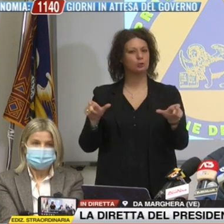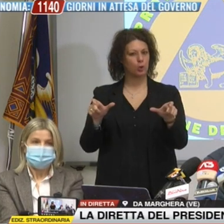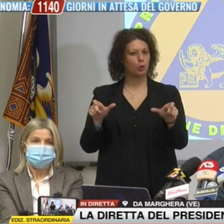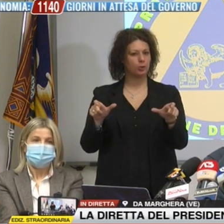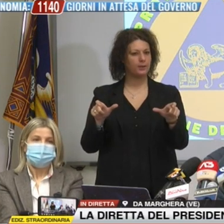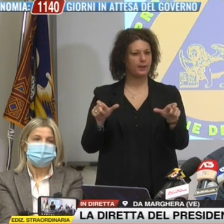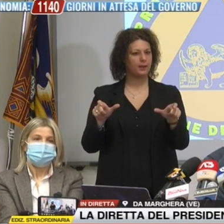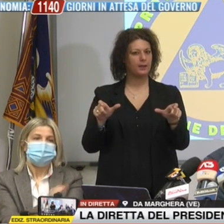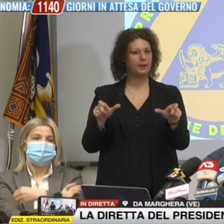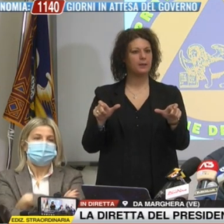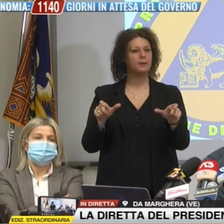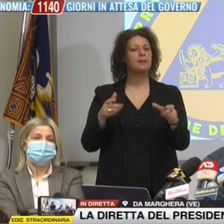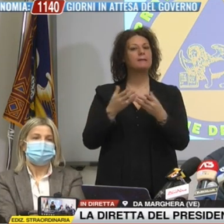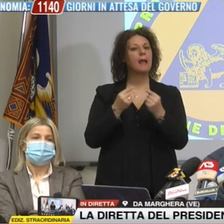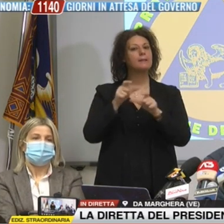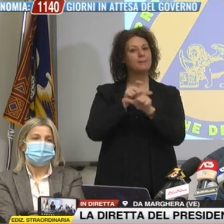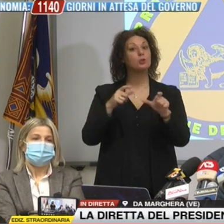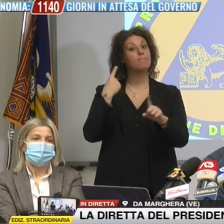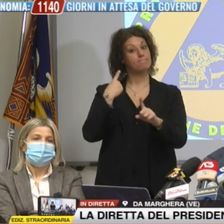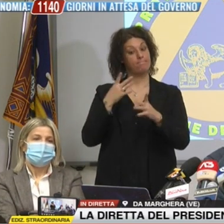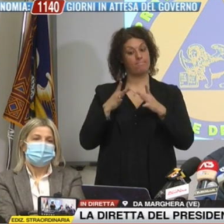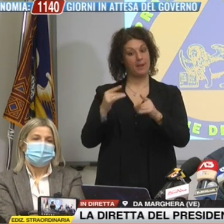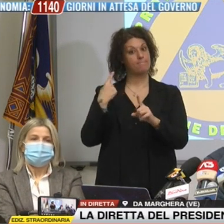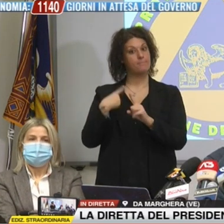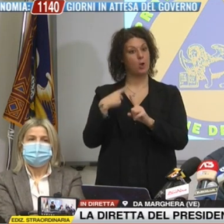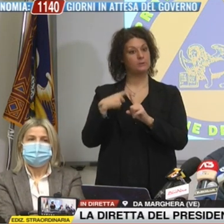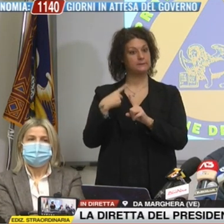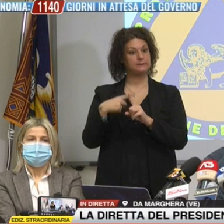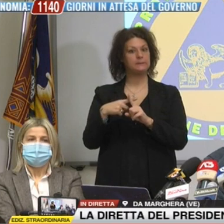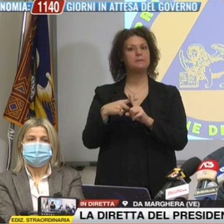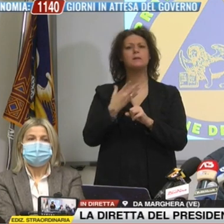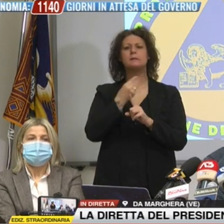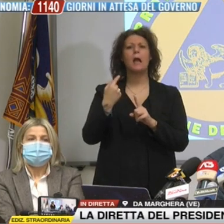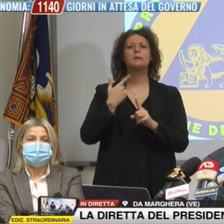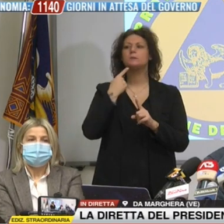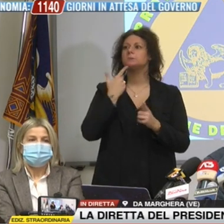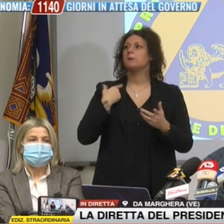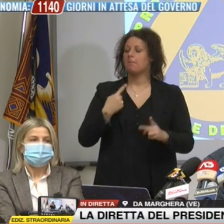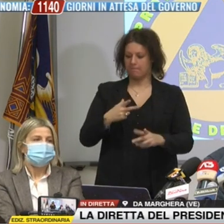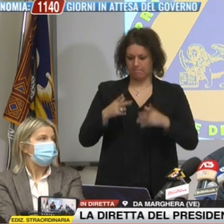dicono non so assolutamente come ho fatto